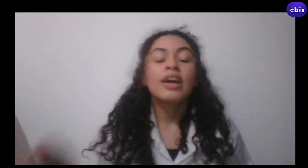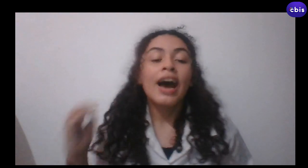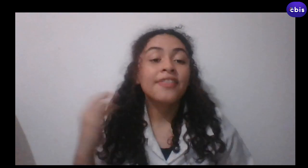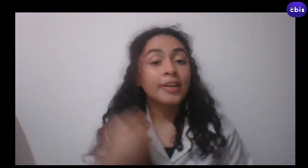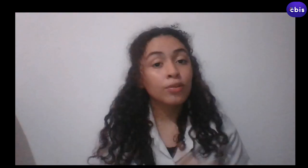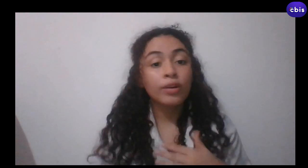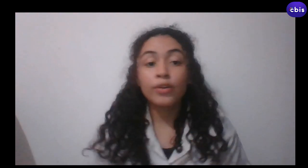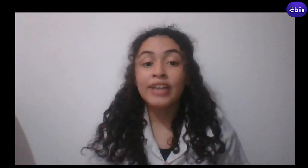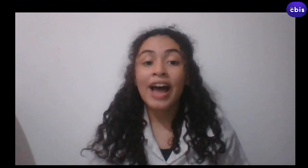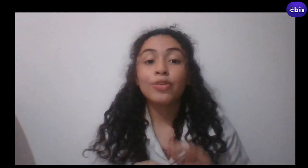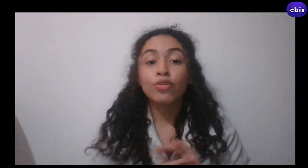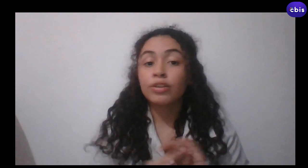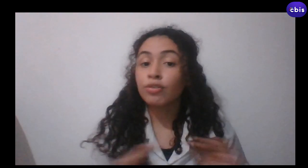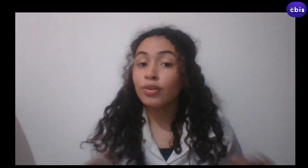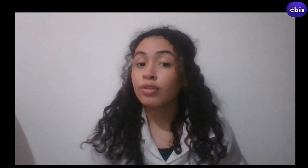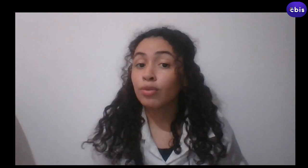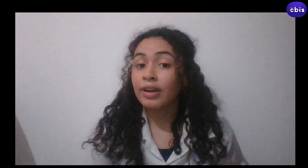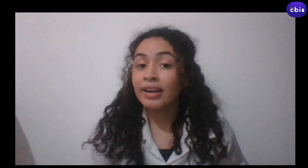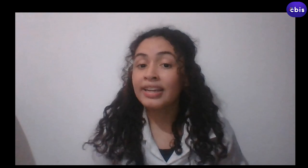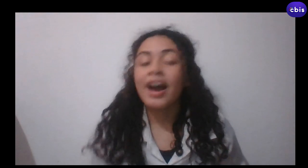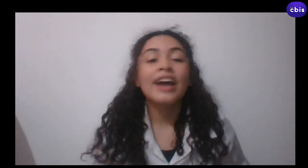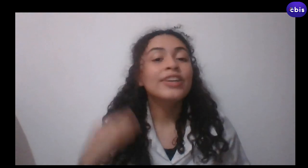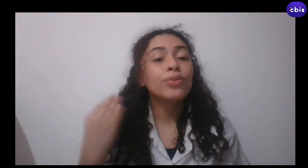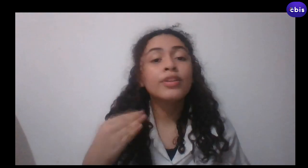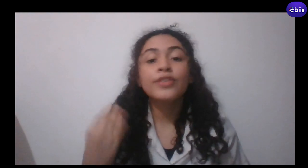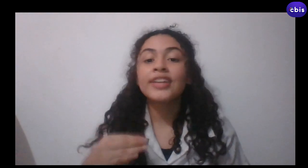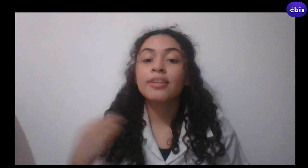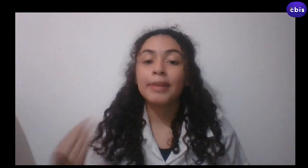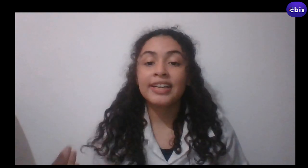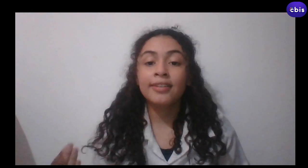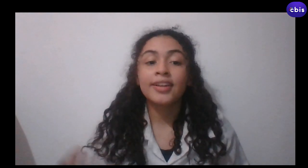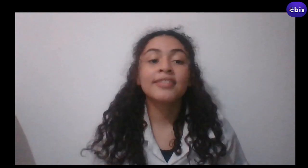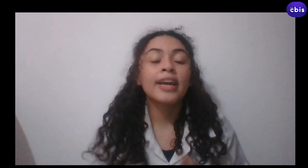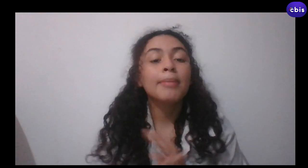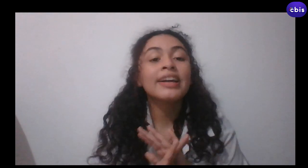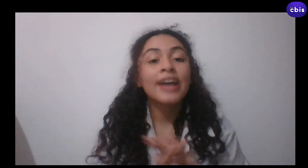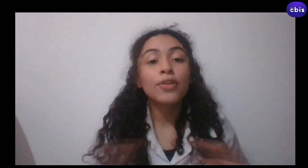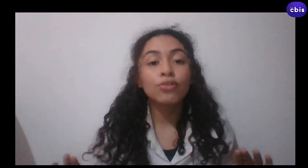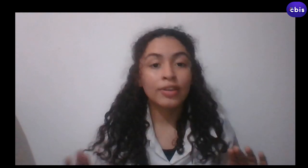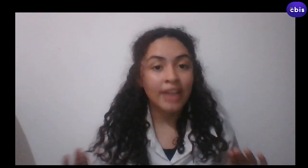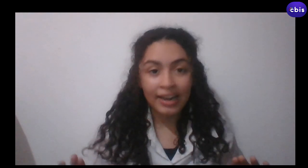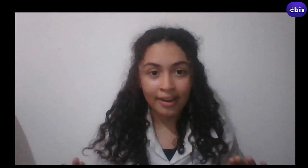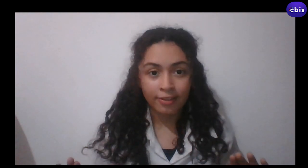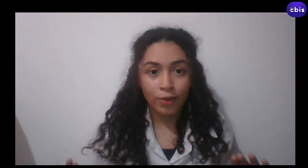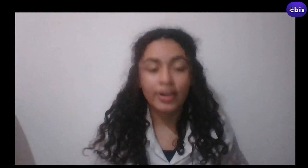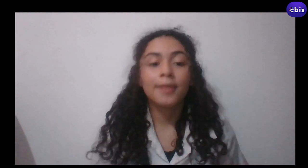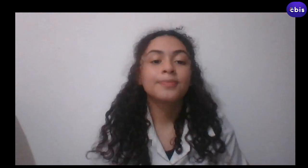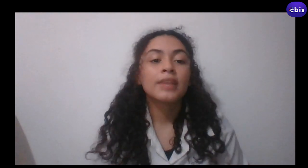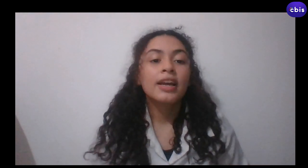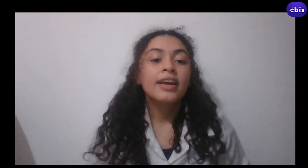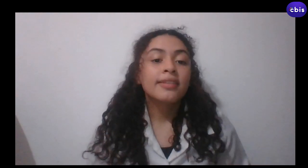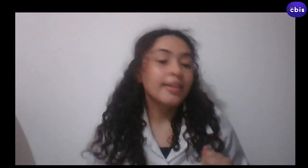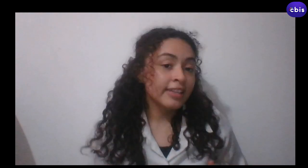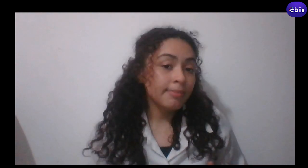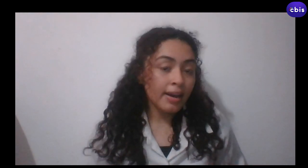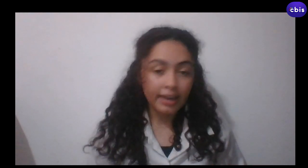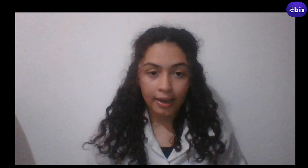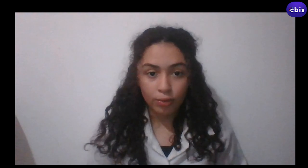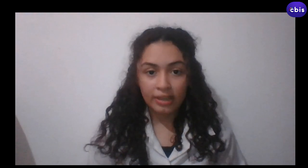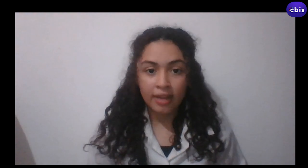han transcurrido ya 200 años de soberanía y un sinfín de experiencias que han marcado su andar en la historia. Se estima que en la actualidad